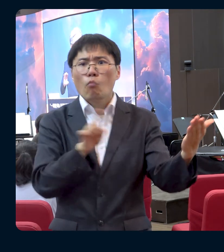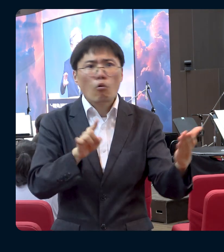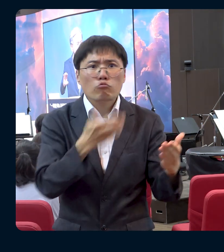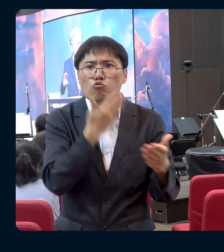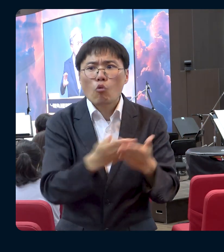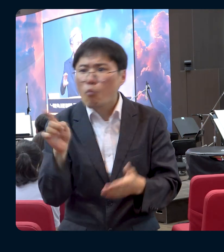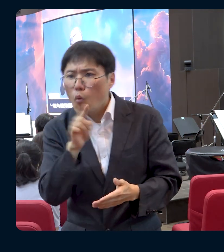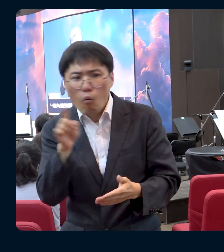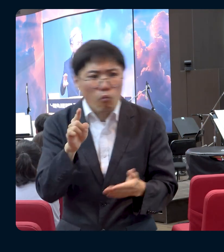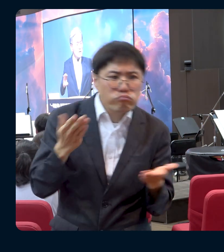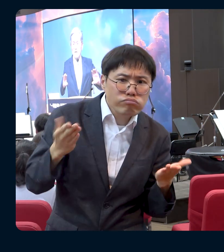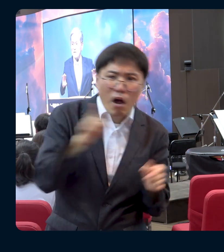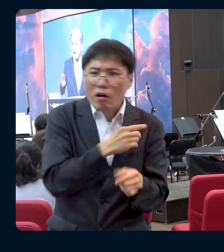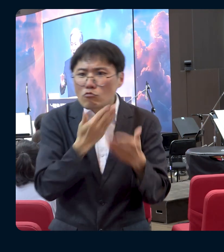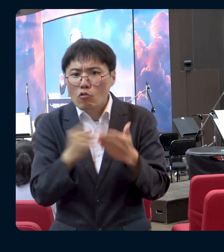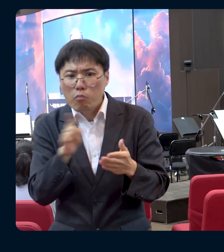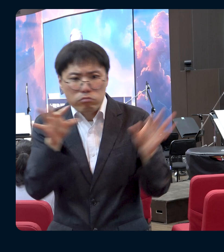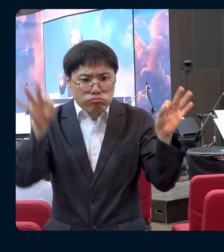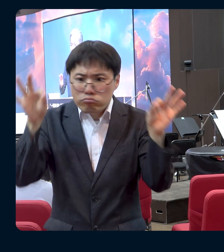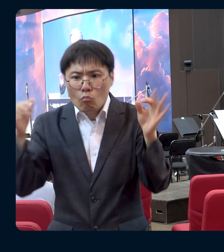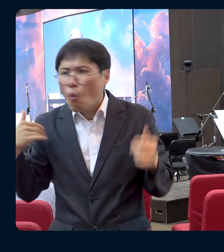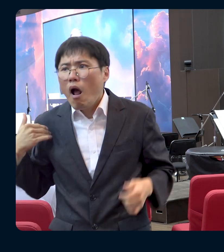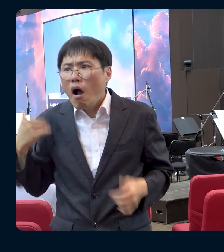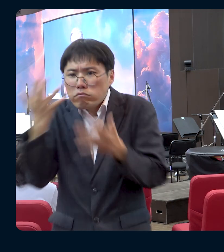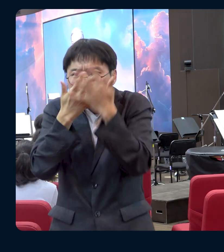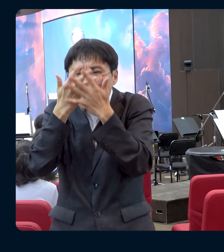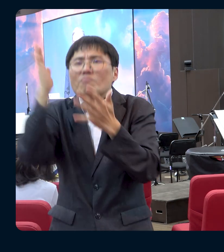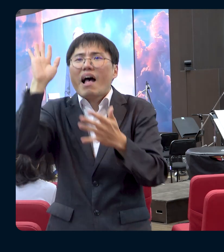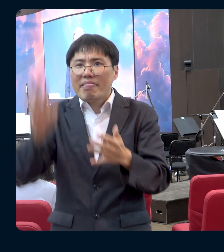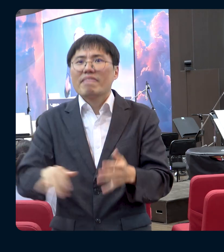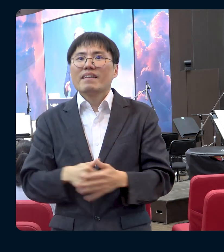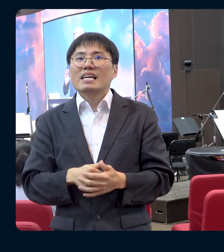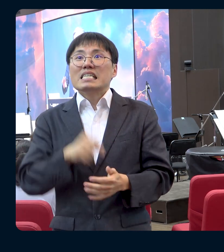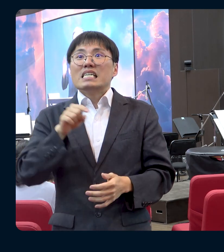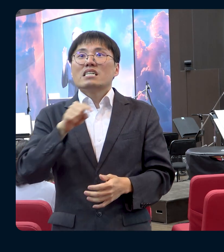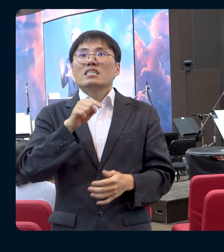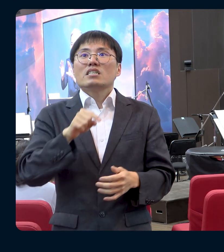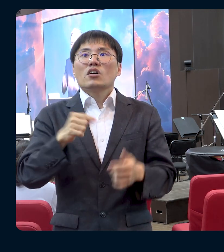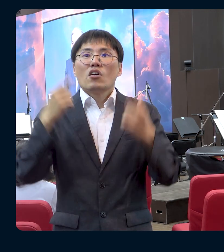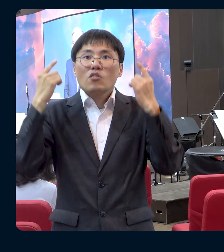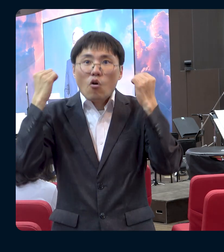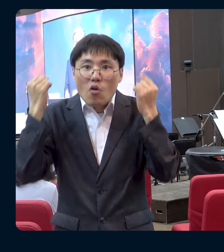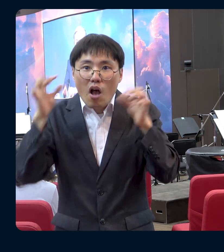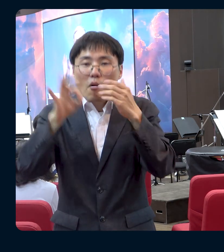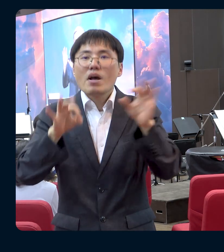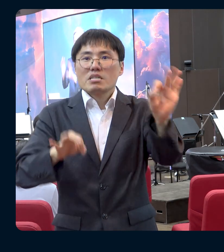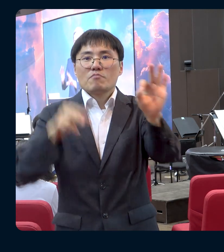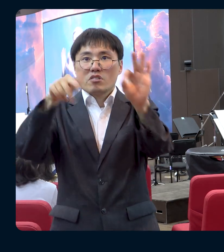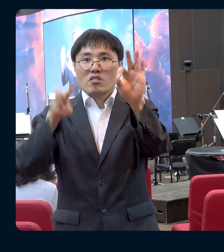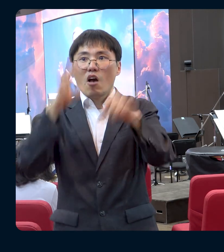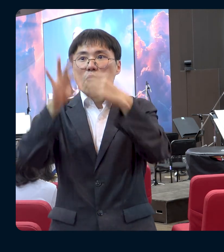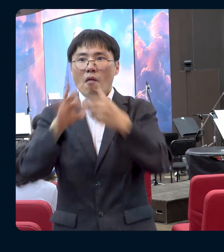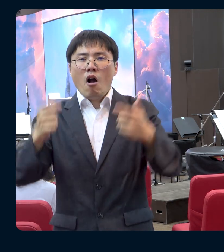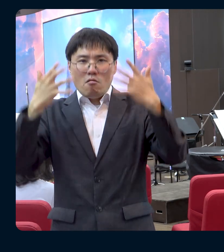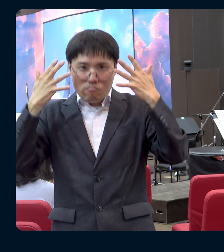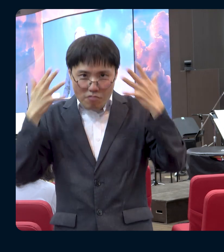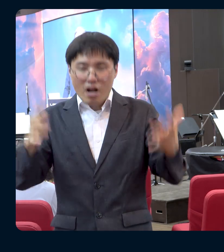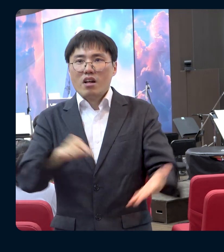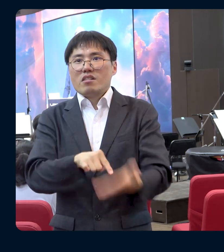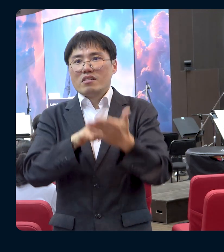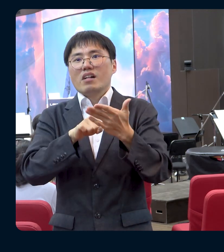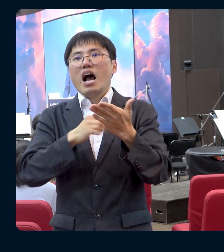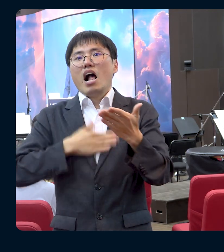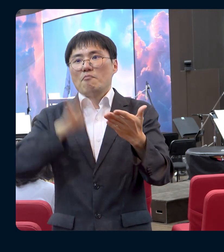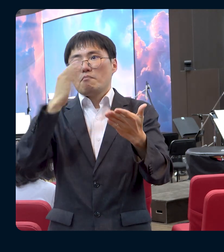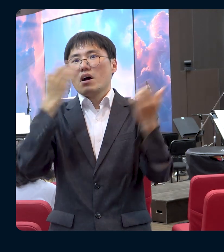이 중에 뭐가 중요한 것인지, 가장 중요한 게 뭔지를 잘 알 수가 없지만, 그러나 바로 그 다음에 이어지는 10절을 보면 이 중에 뭐가 중요한지 금방 알